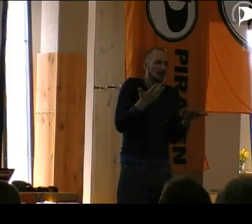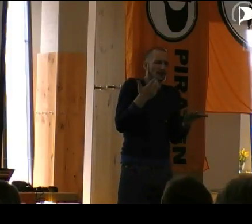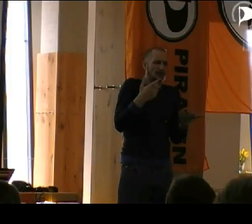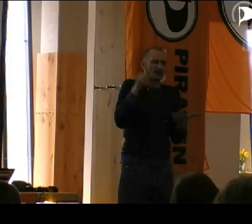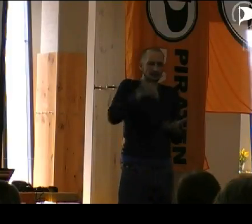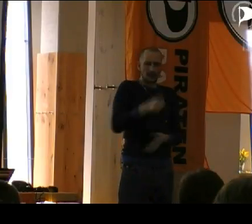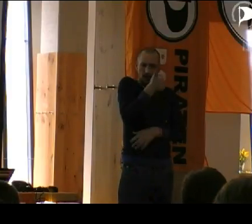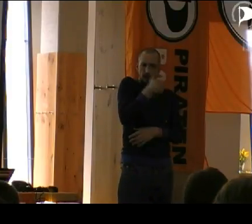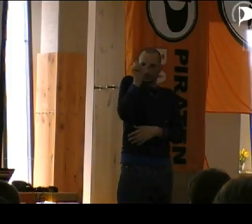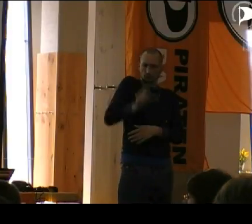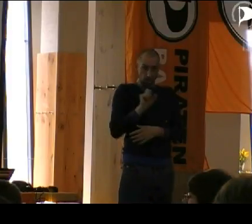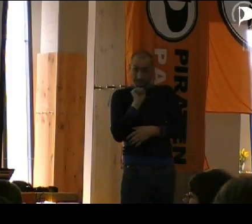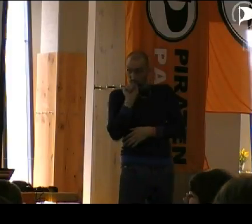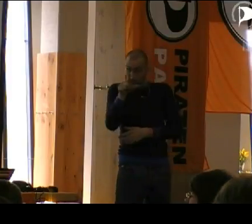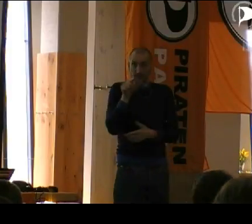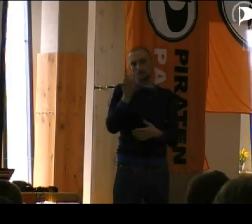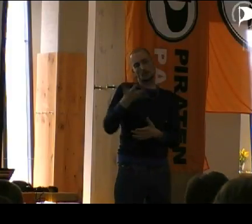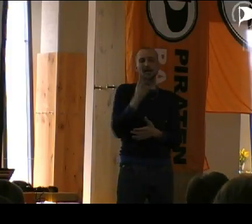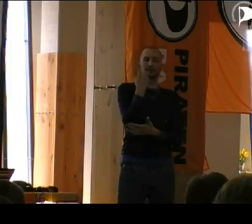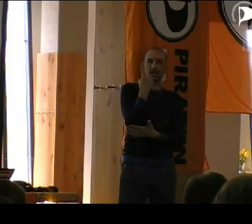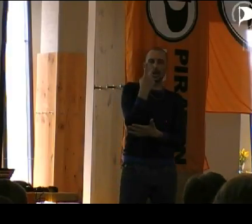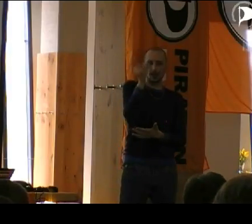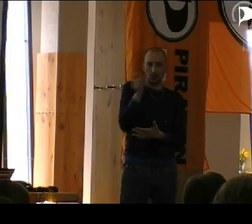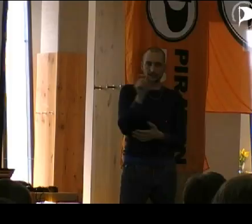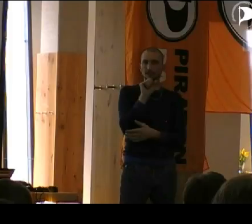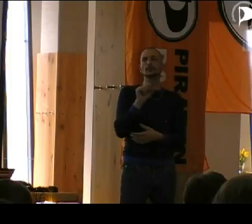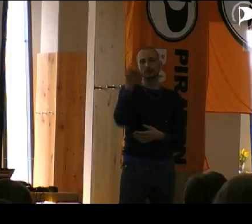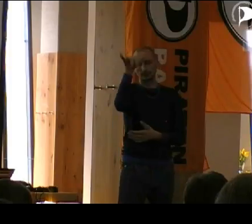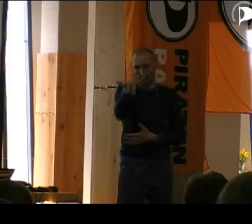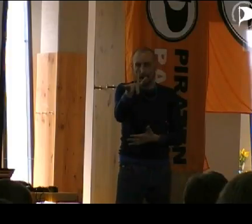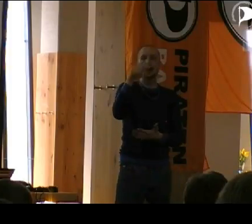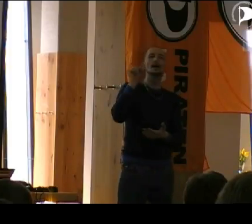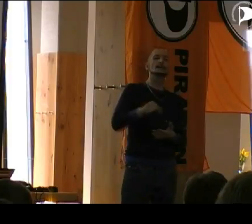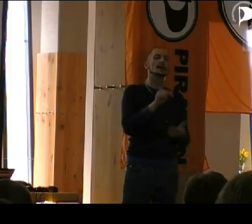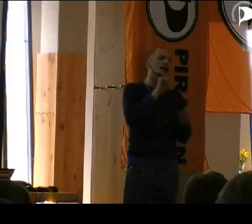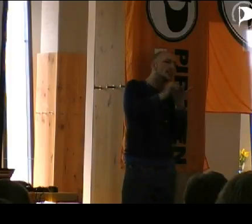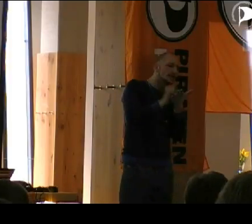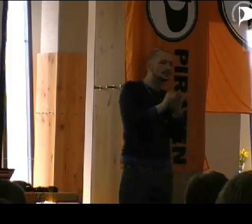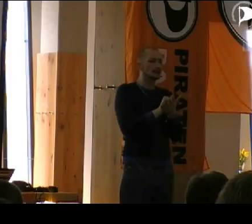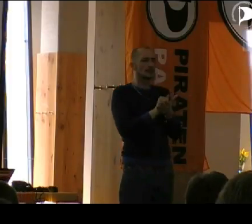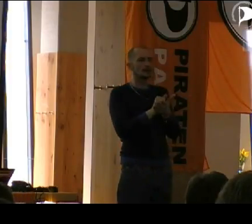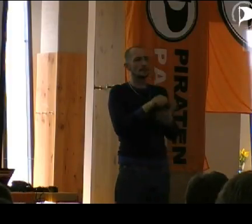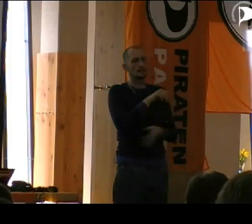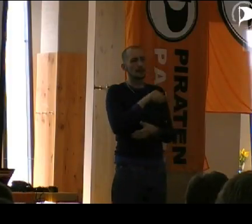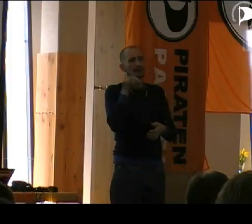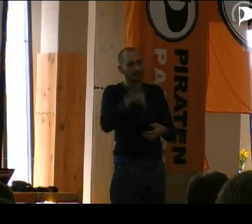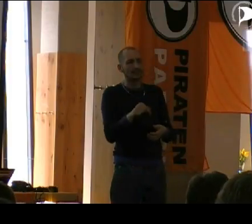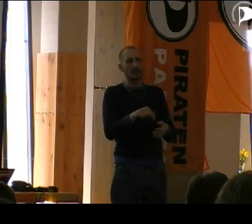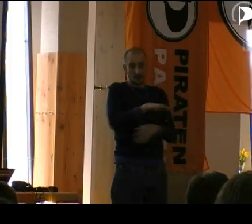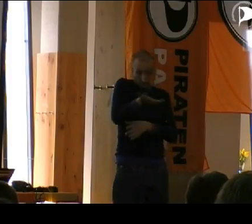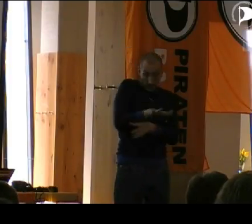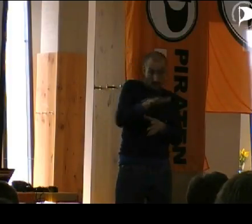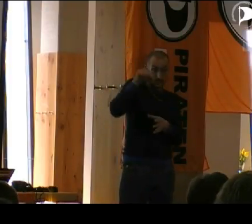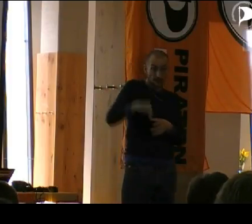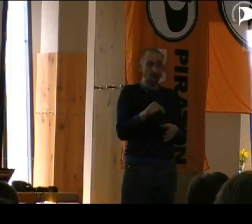von uns bestimmt weiter das hauptziel sind wurde pressemitteilung ihr müsst ihr diese bezeichnung doch ein pfleger